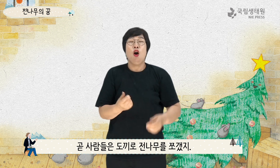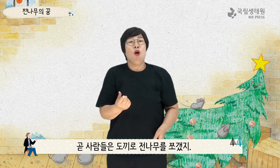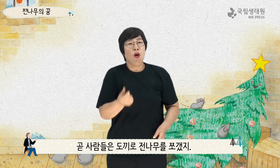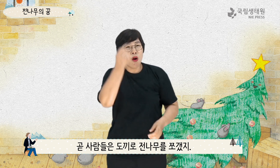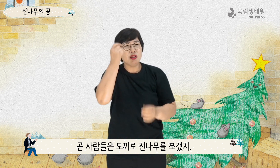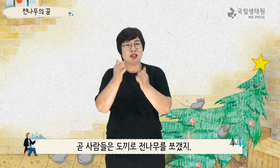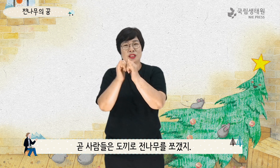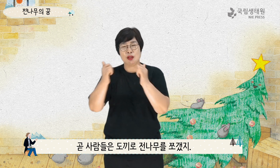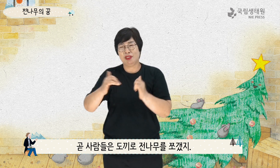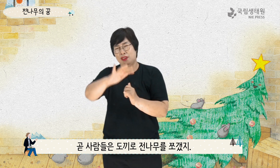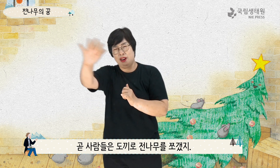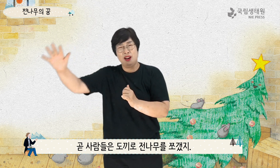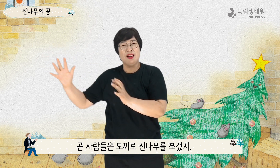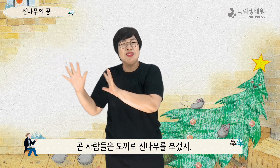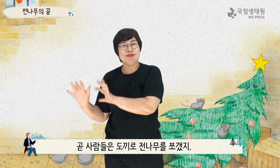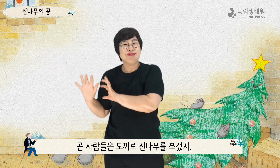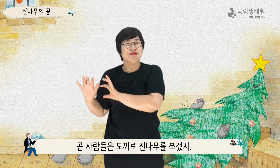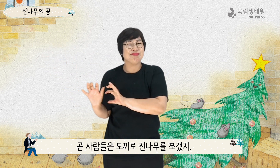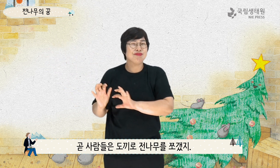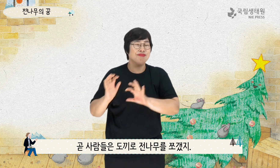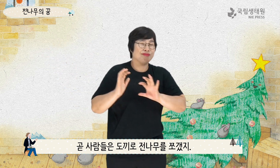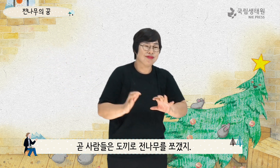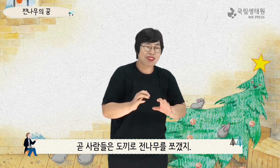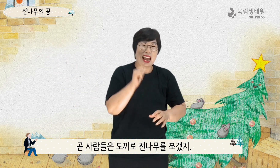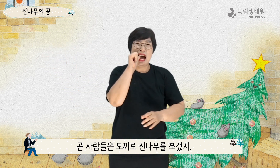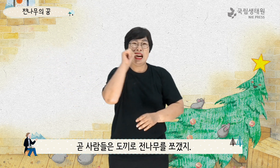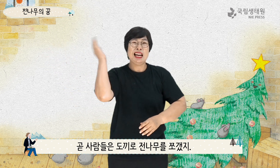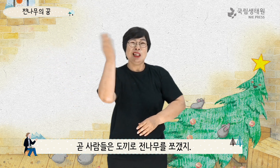곧 사람들은 도끼로 전나무를 쪼갰지.